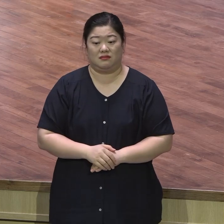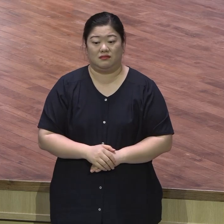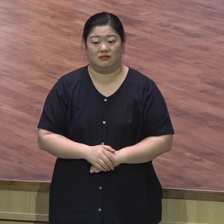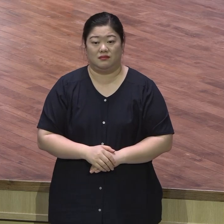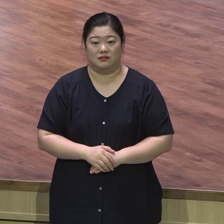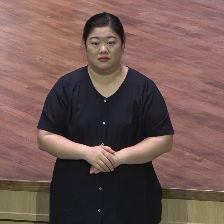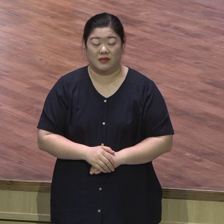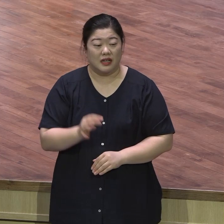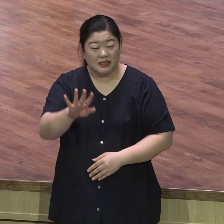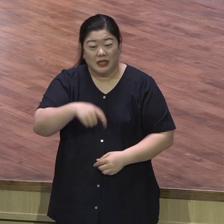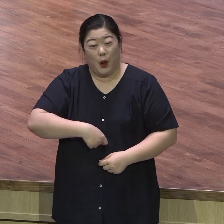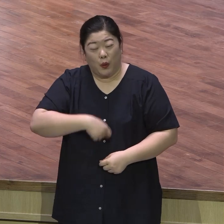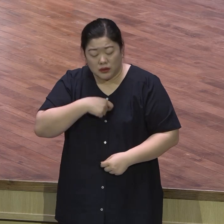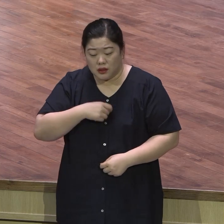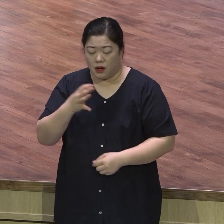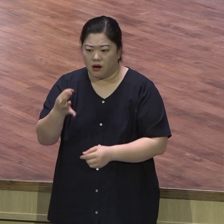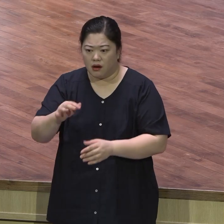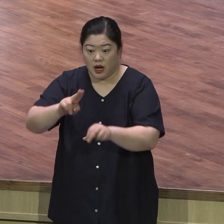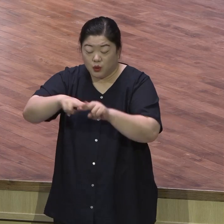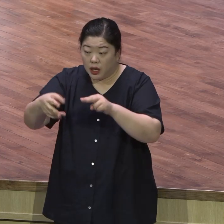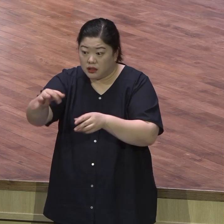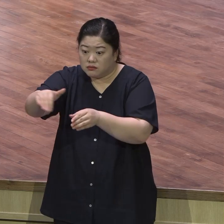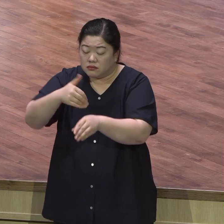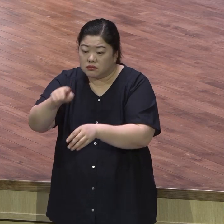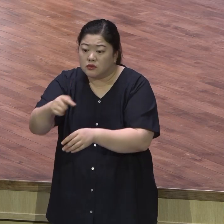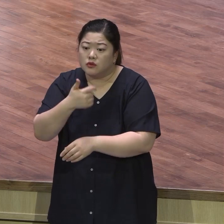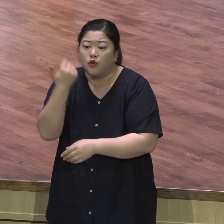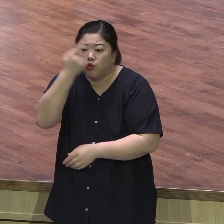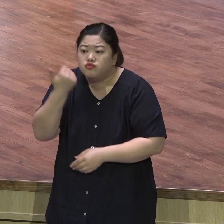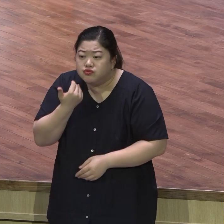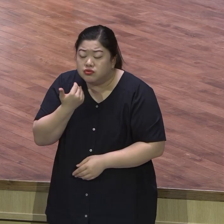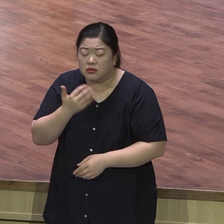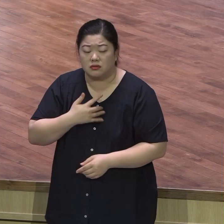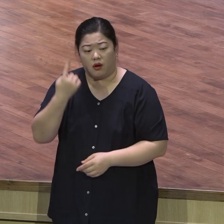나도 모르니 하나님과 단둘이